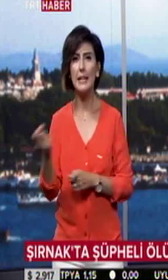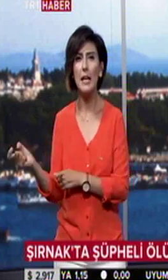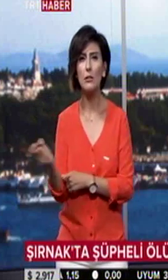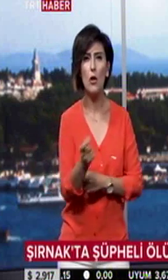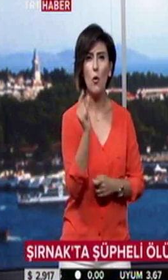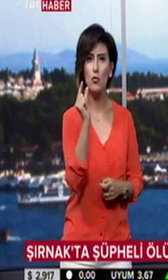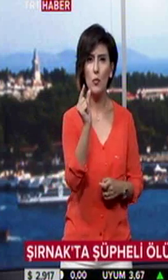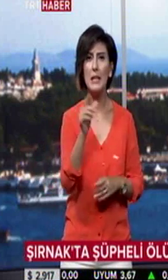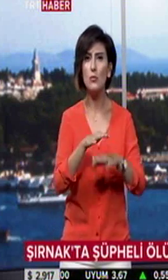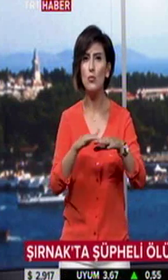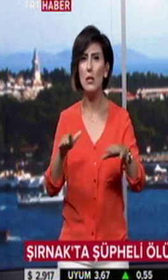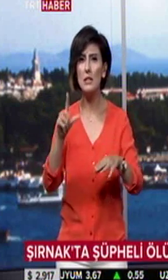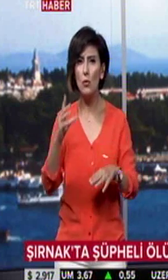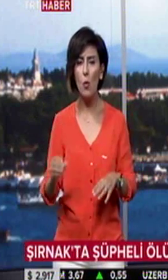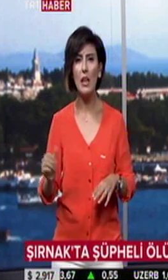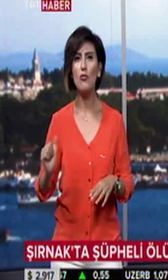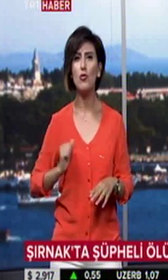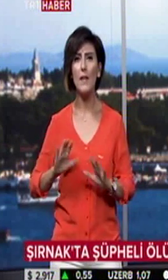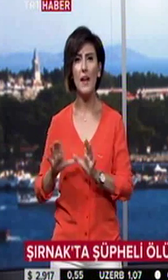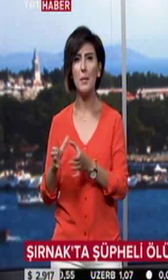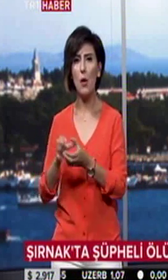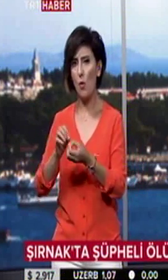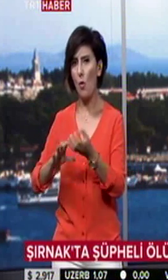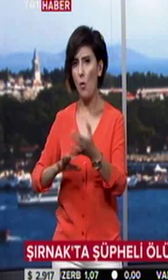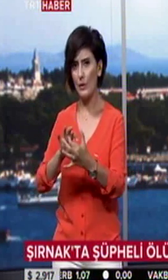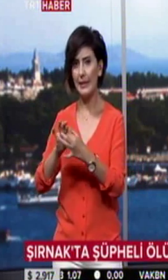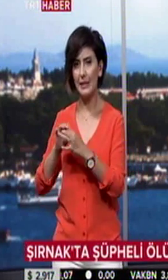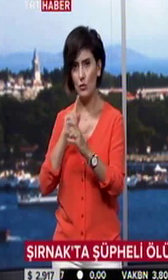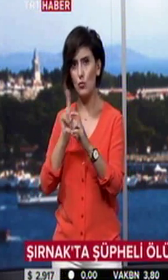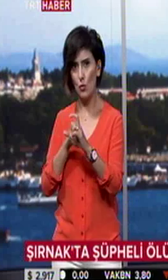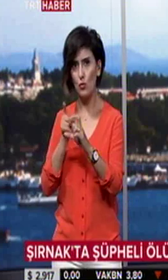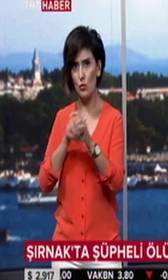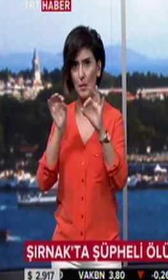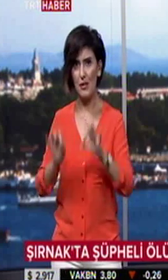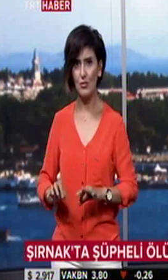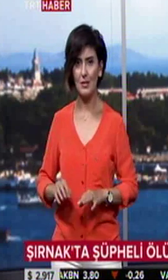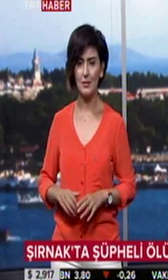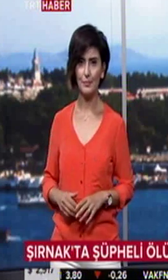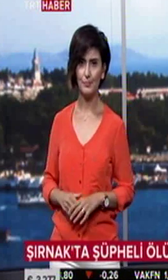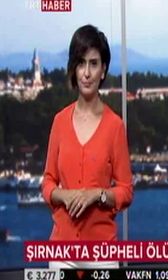Cinayette terör şüphesi üzerinde duran jandarma ekipleri olayla ilgili soruşturma başlattı.